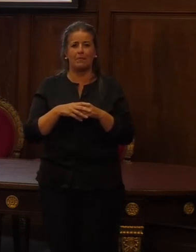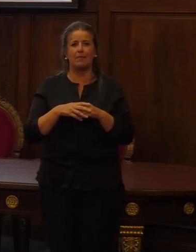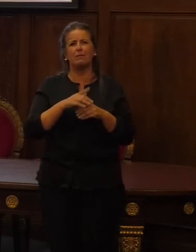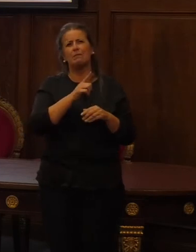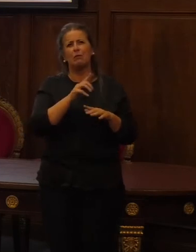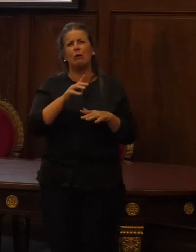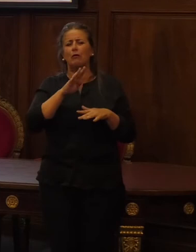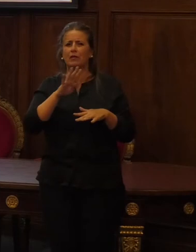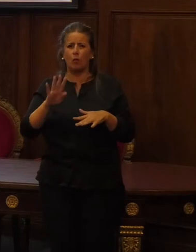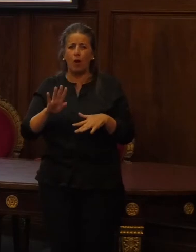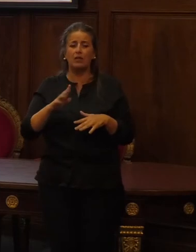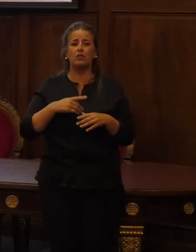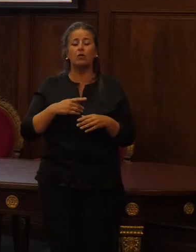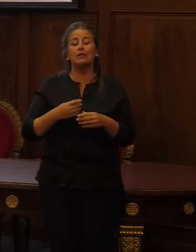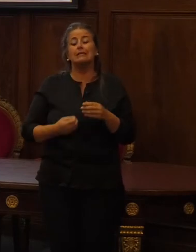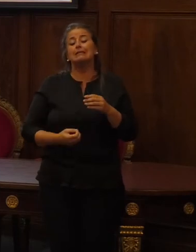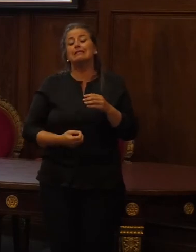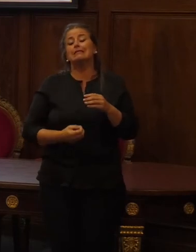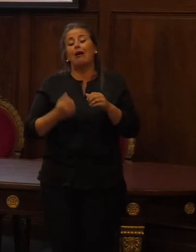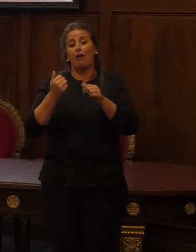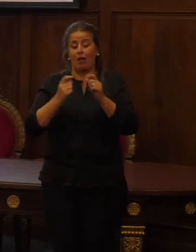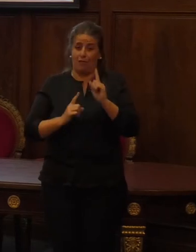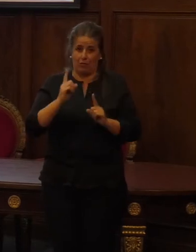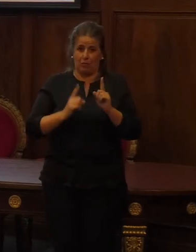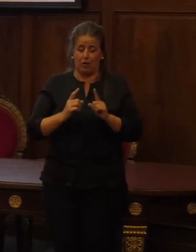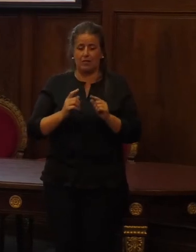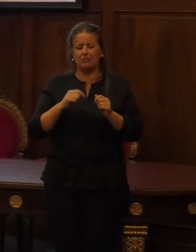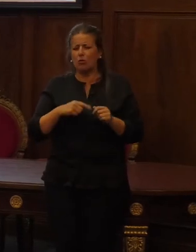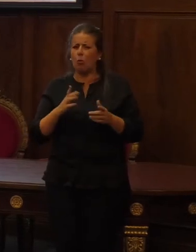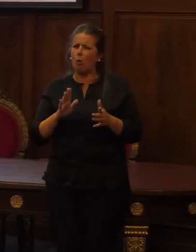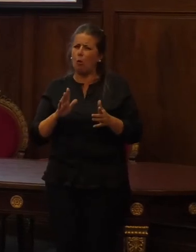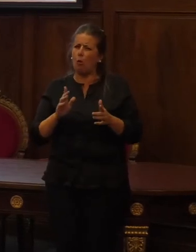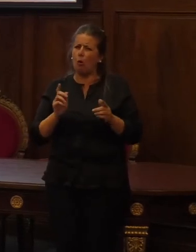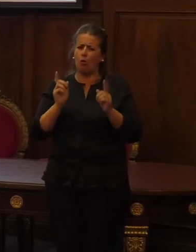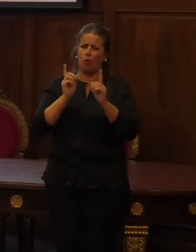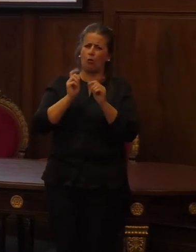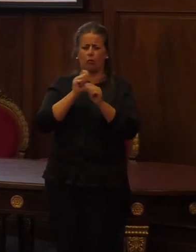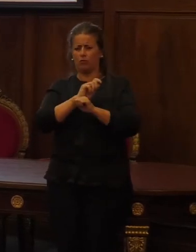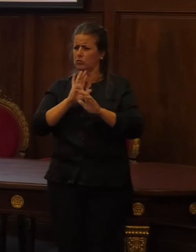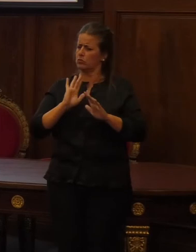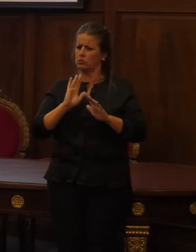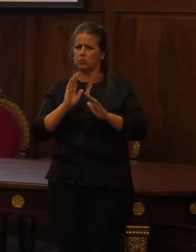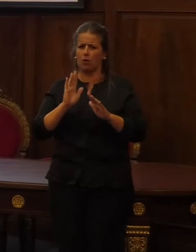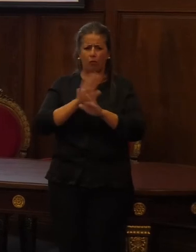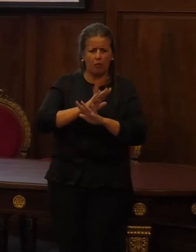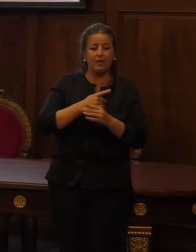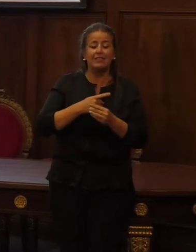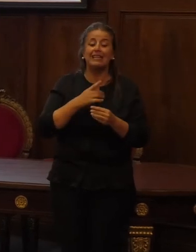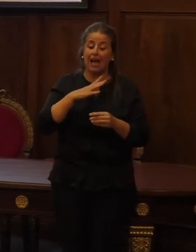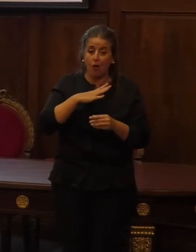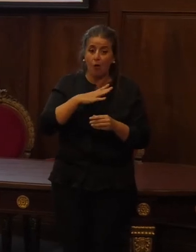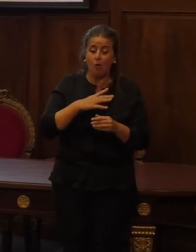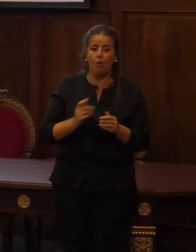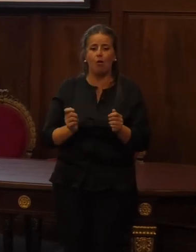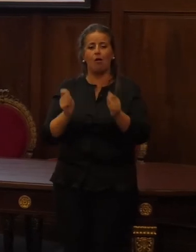En el 94 se producirá la creación de la facultad. Acá despejemos una confusión. Si bien hubo